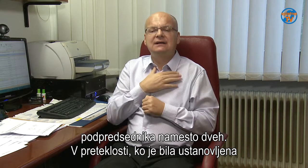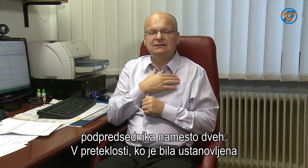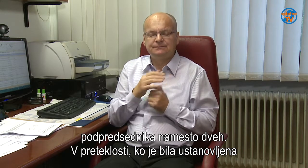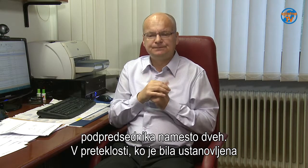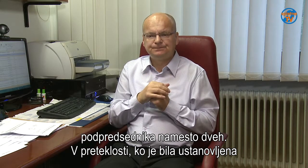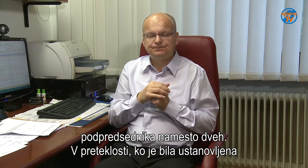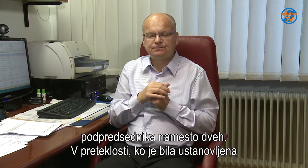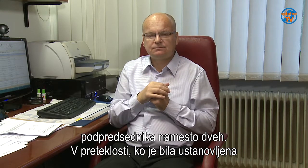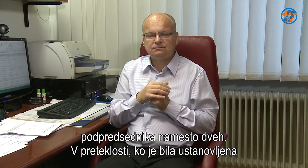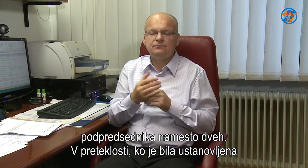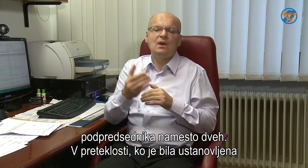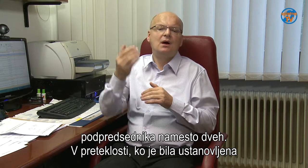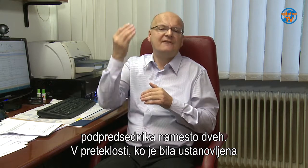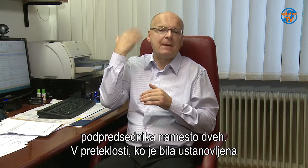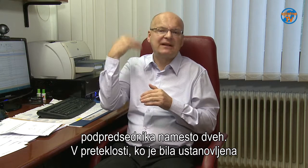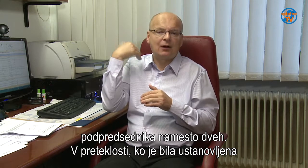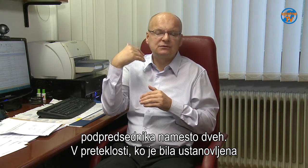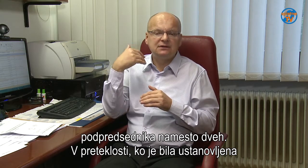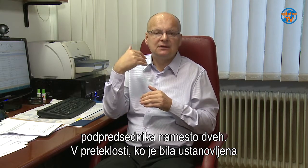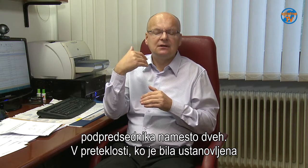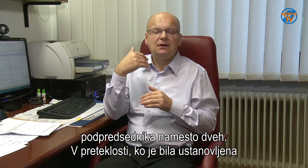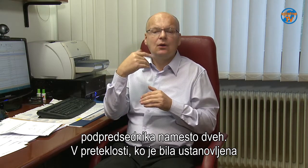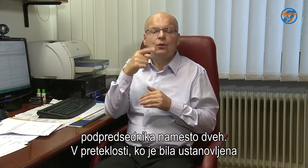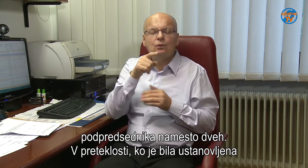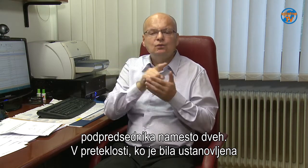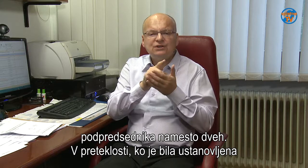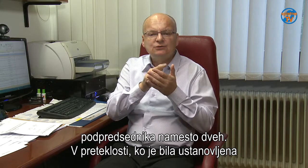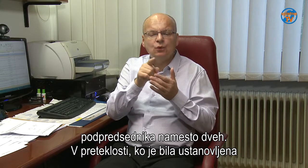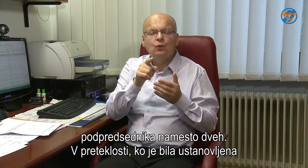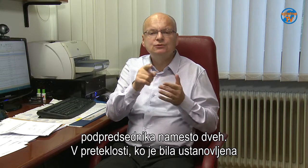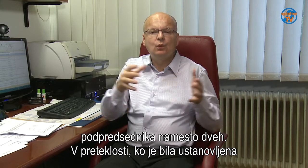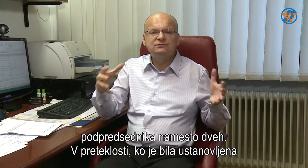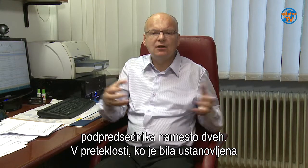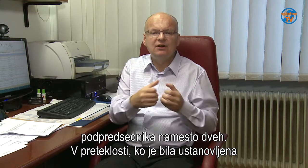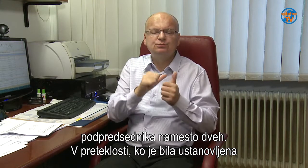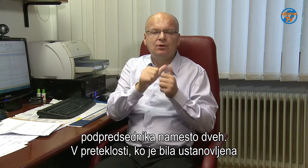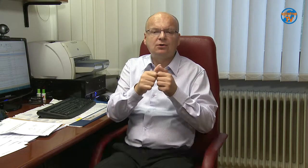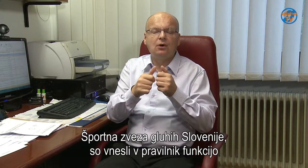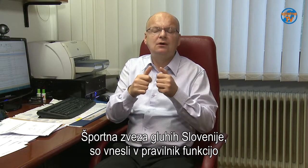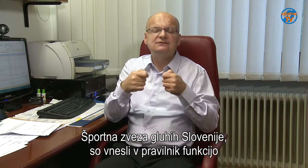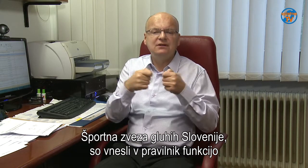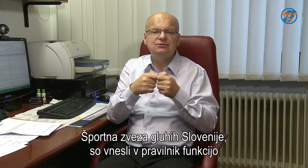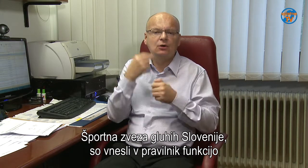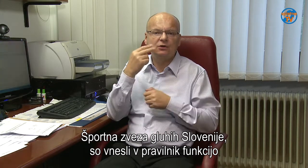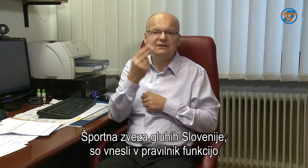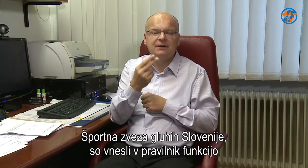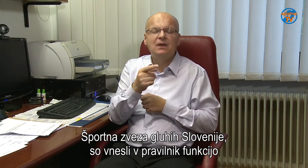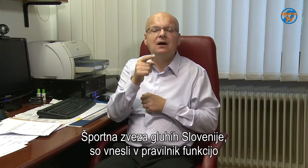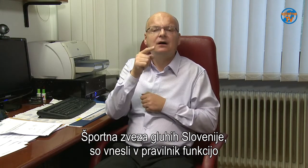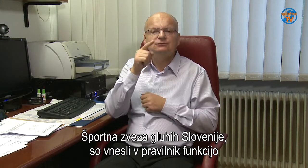Zakaj? Pa tako ti so ustanovili prvo mesto prostorne,